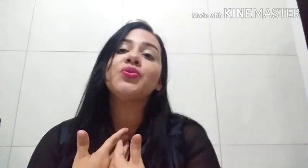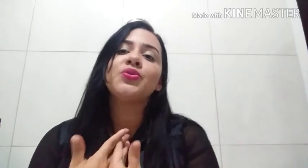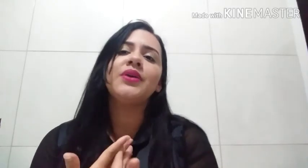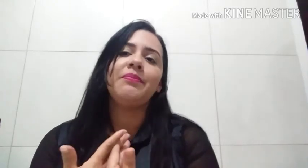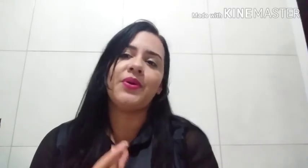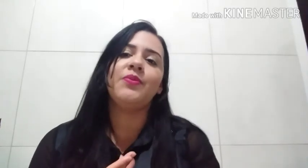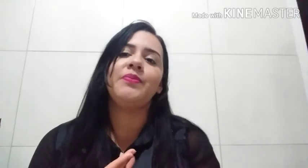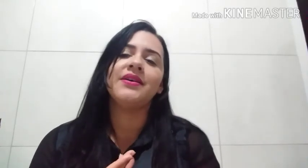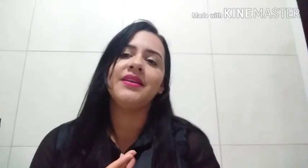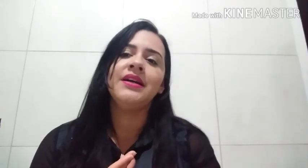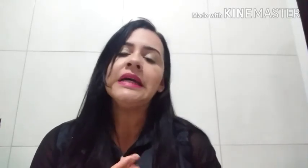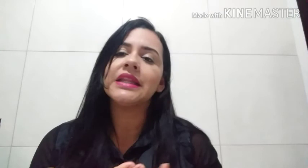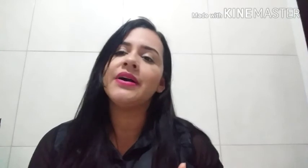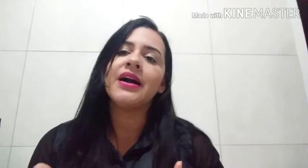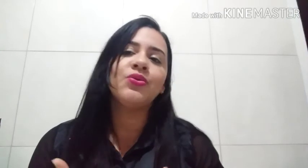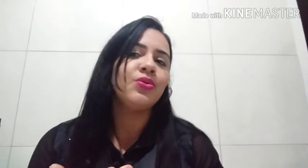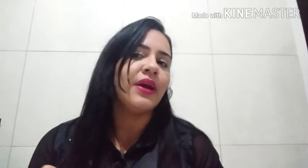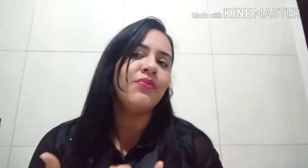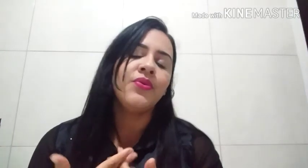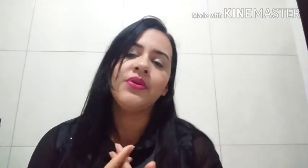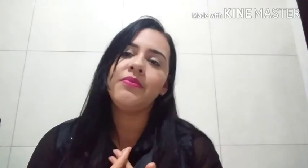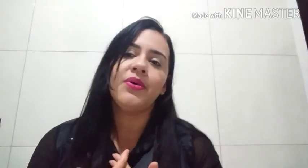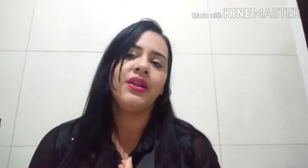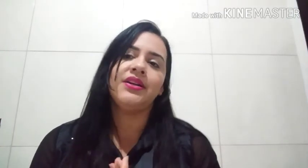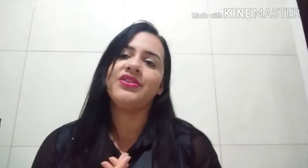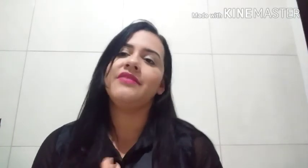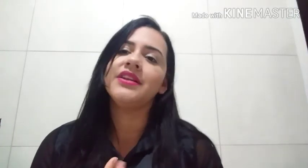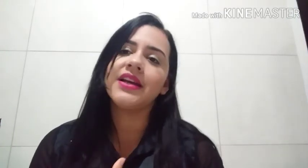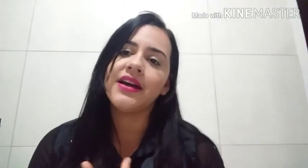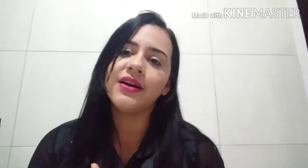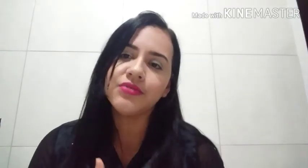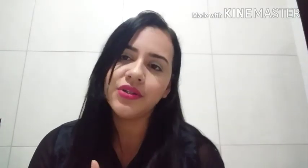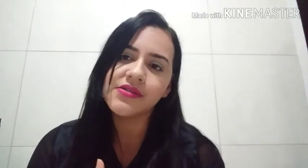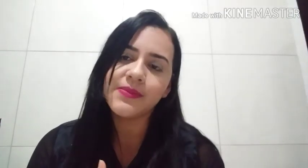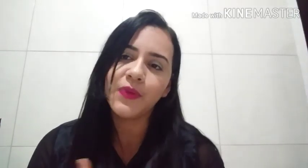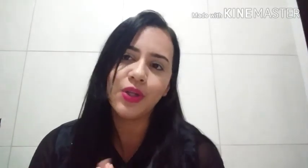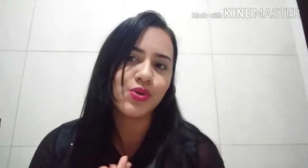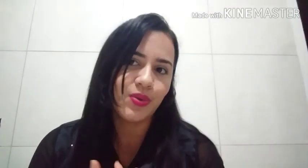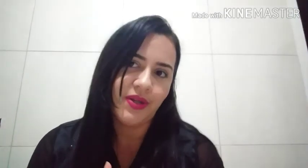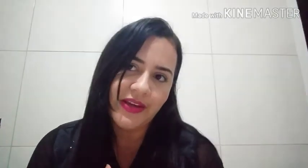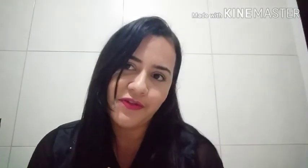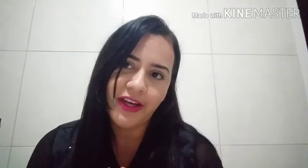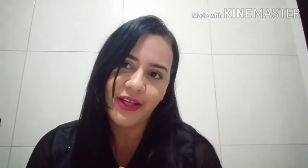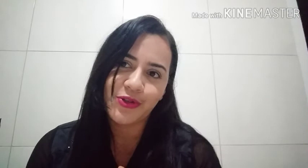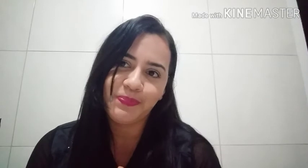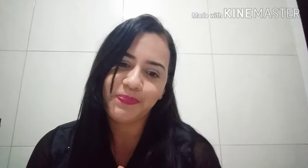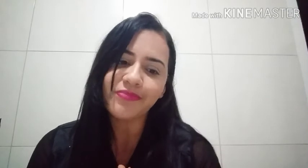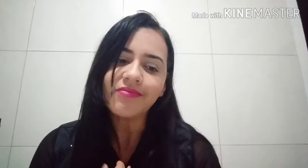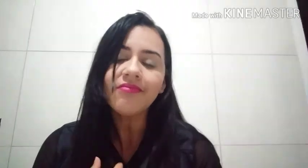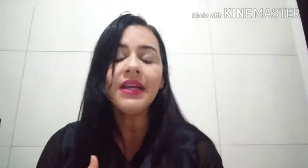cultura própria, né? Então a cultura é muito importante na vida de cada um de nós. E do surdo não é diferente.